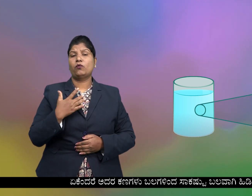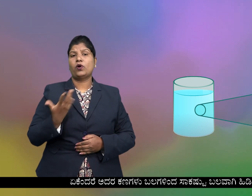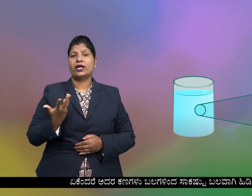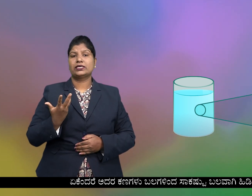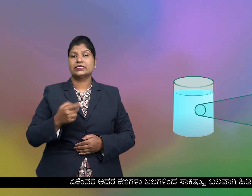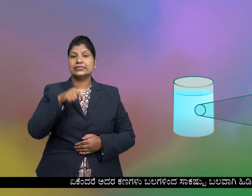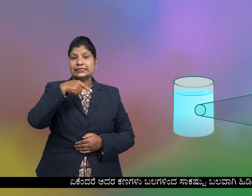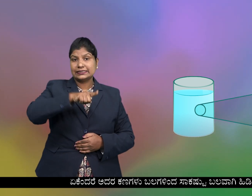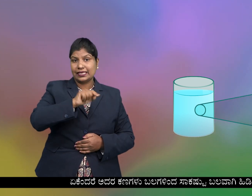ಬಲವಾಗಿ ಹಿಡಿದಿಟ್ಟಿರುತ್ತವೆ.